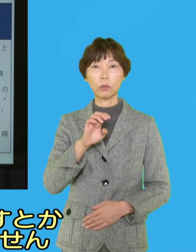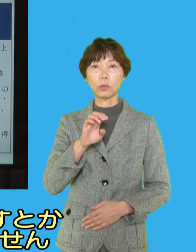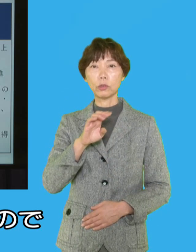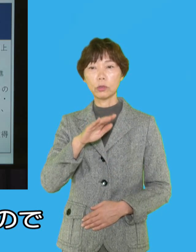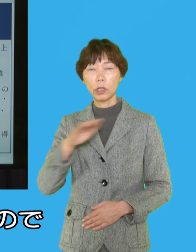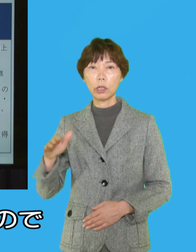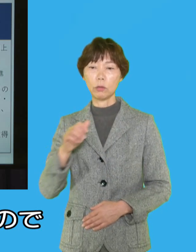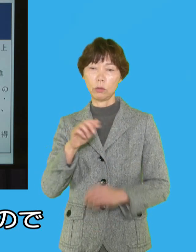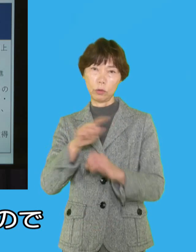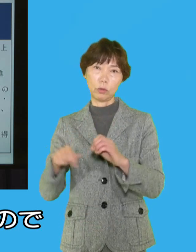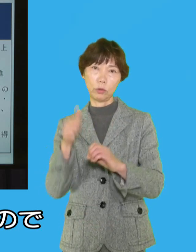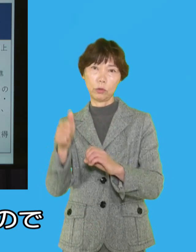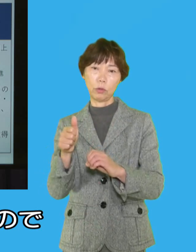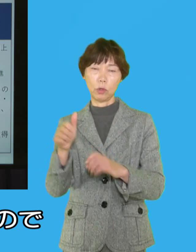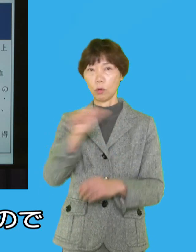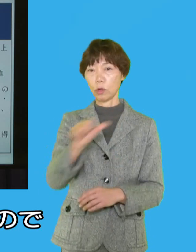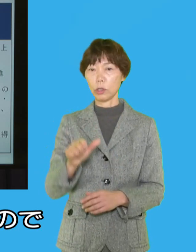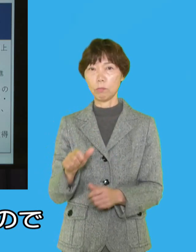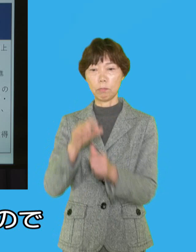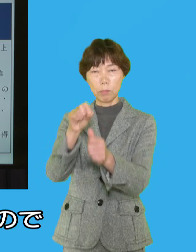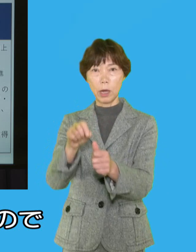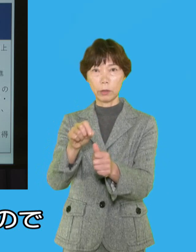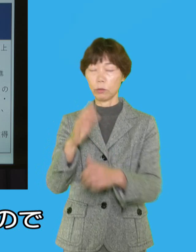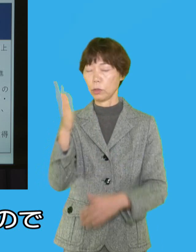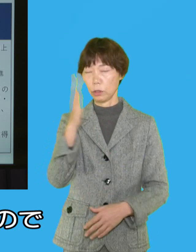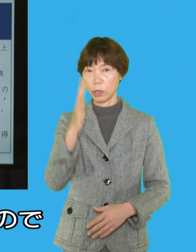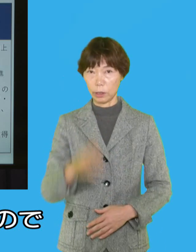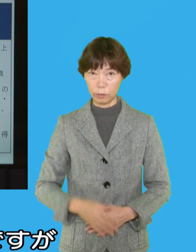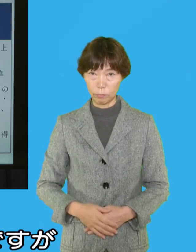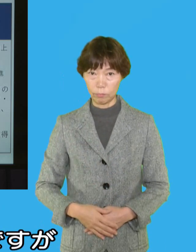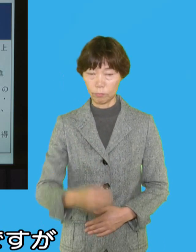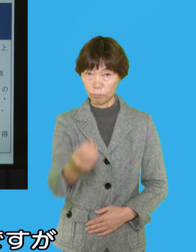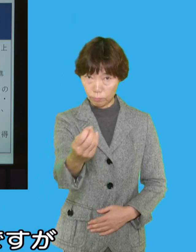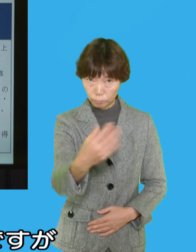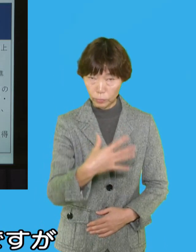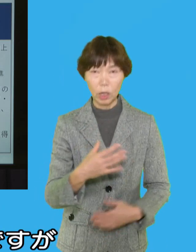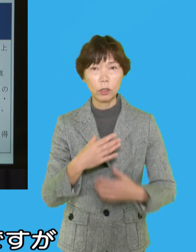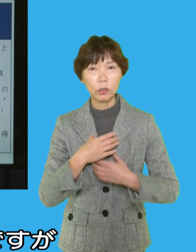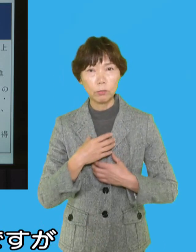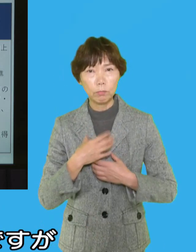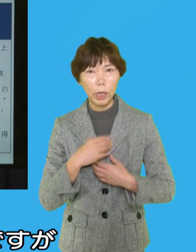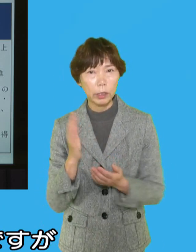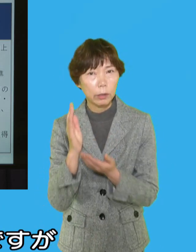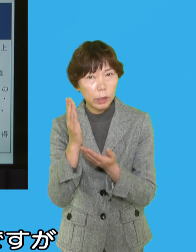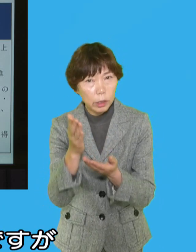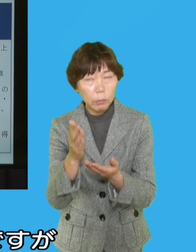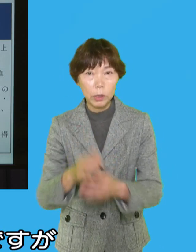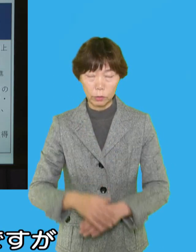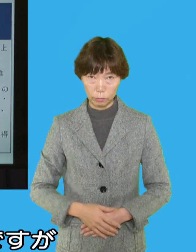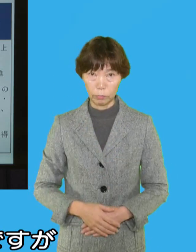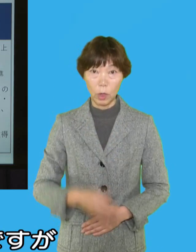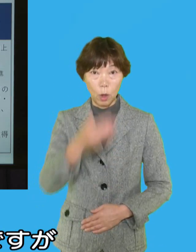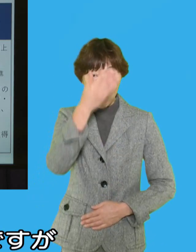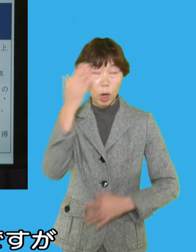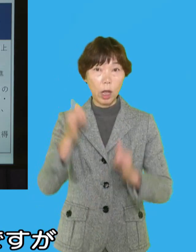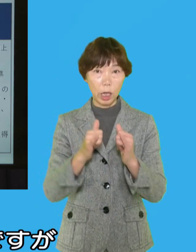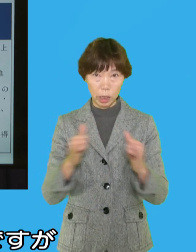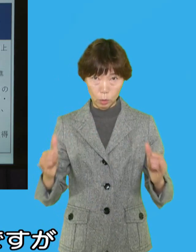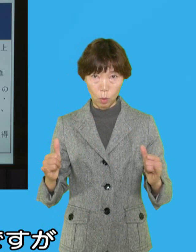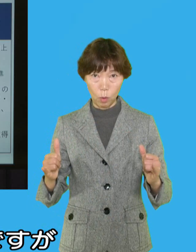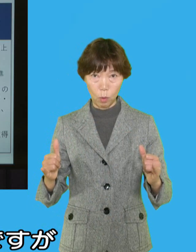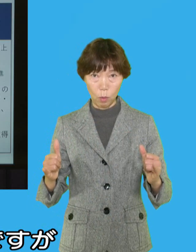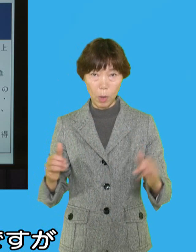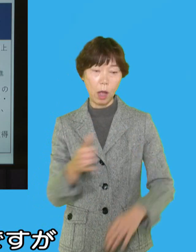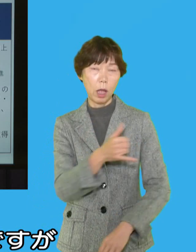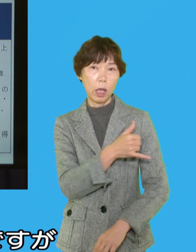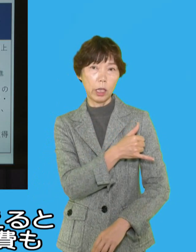ません。 あとちょっと心配性なんで聞いてみるんですけど、はい、若い方のその、まあ、役職になっていくの